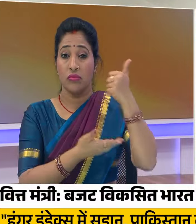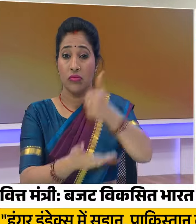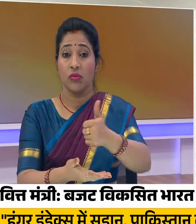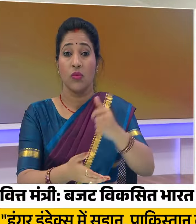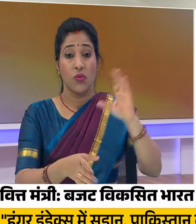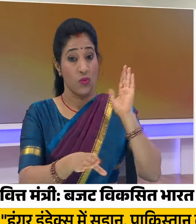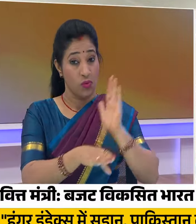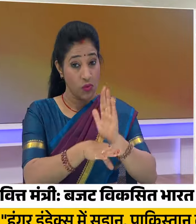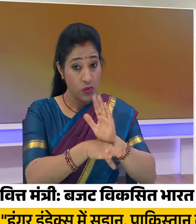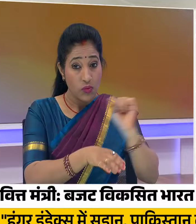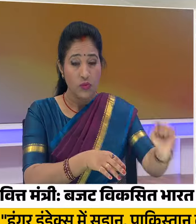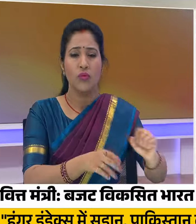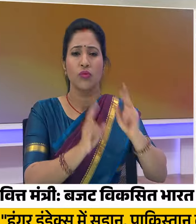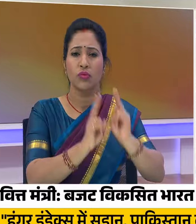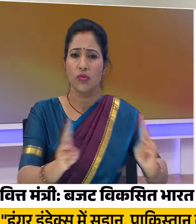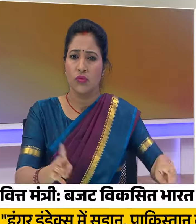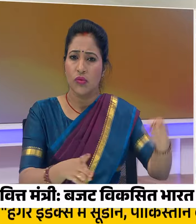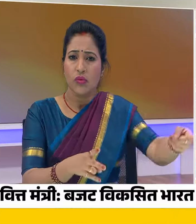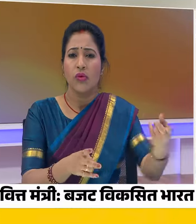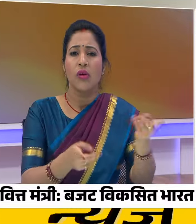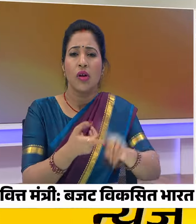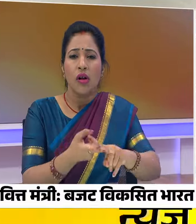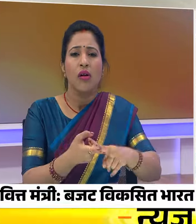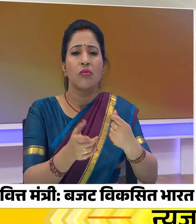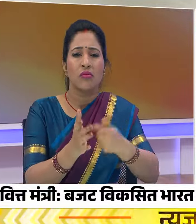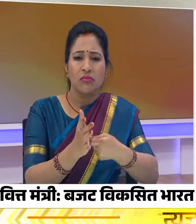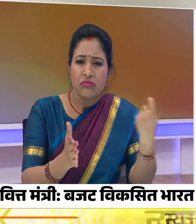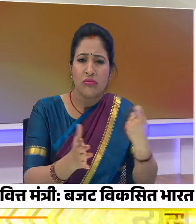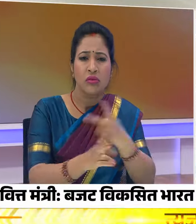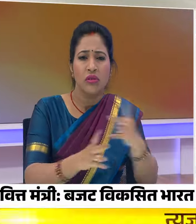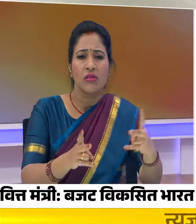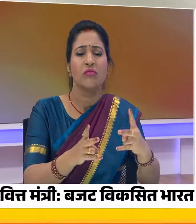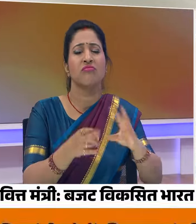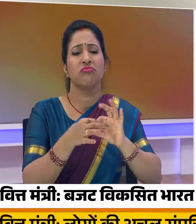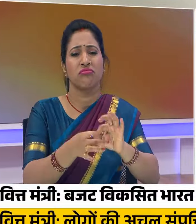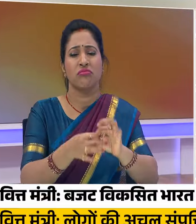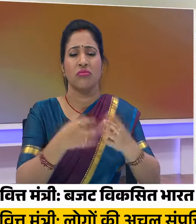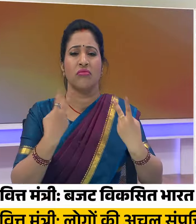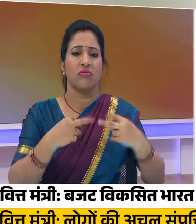में आमदनी और लीकेज का गहरा रिश्ता रहा।